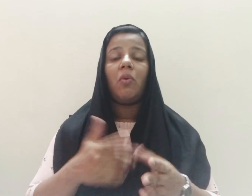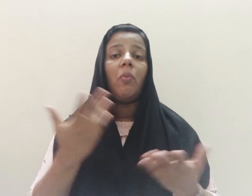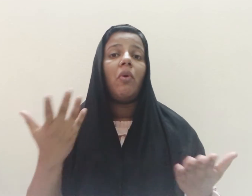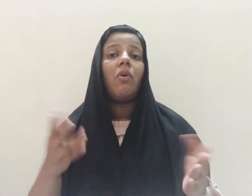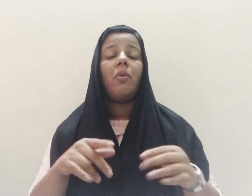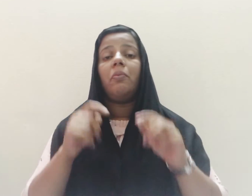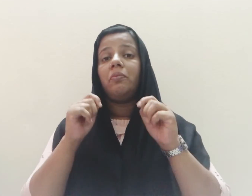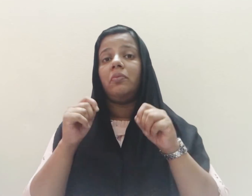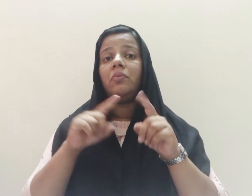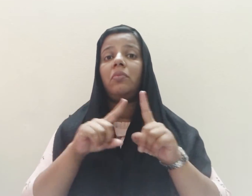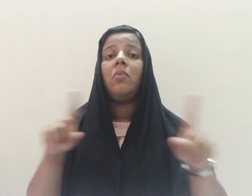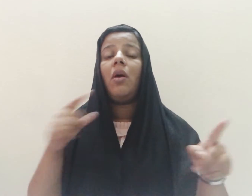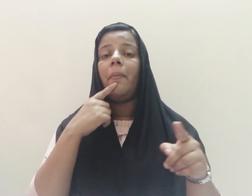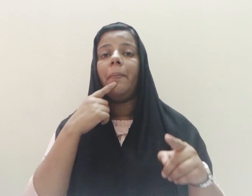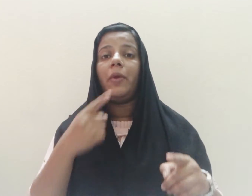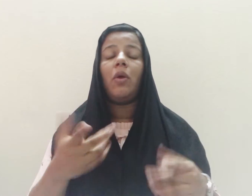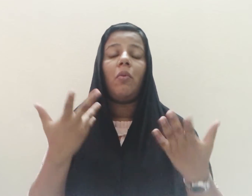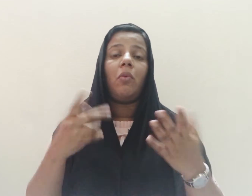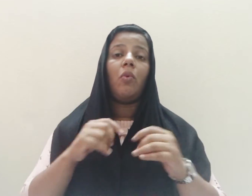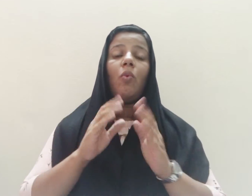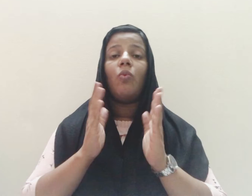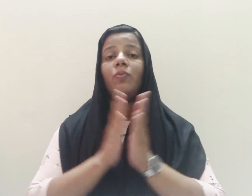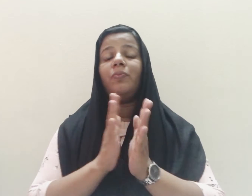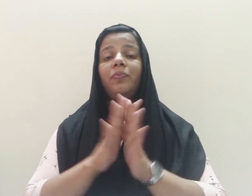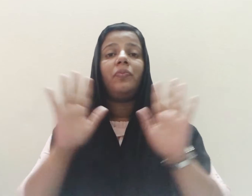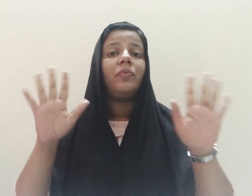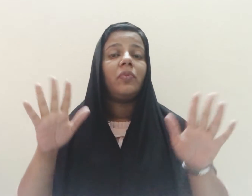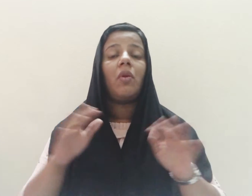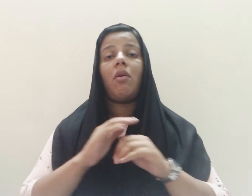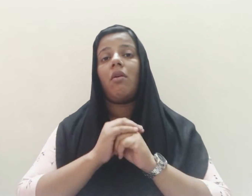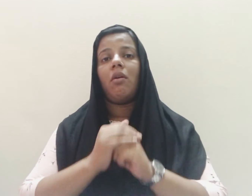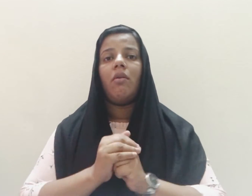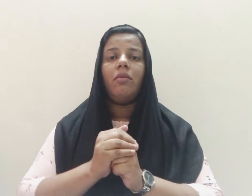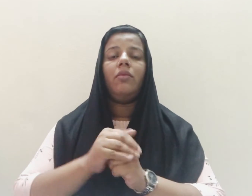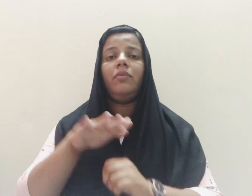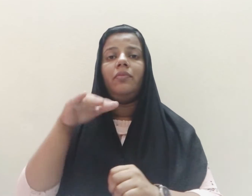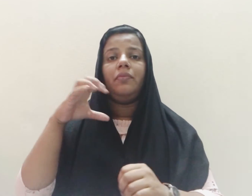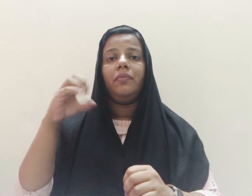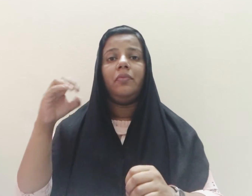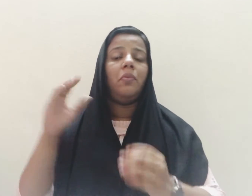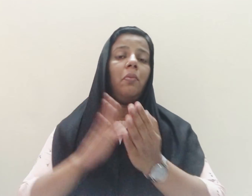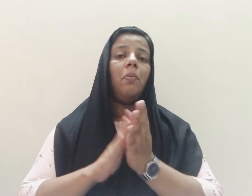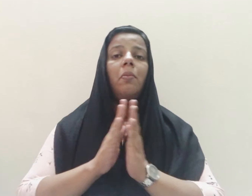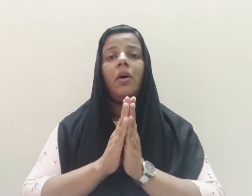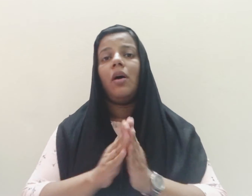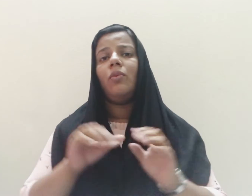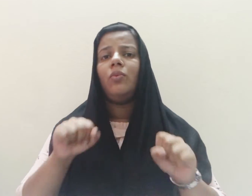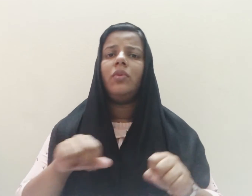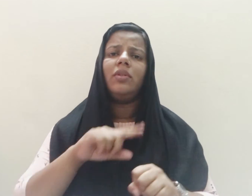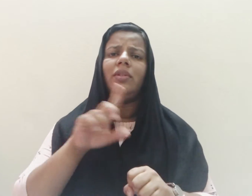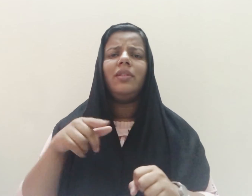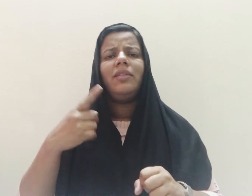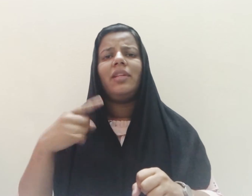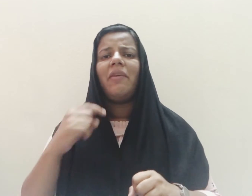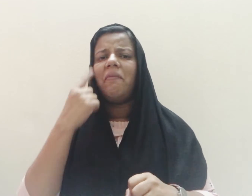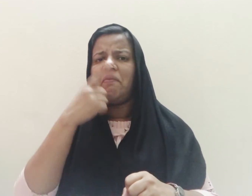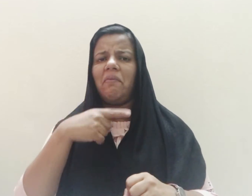ഭയങ്കര പ്രശസ്തരോട് പറയുന്നുണ്ട്, ഇവർ ഭയങ്കര ഹല്ലേലൂയയാണ്, ഇവർ ആരാധനയാണ്, സൂം മീറ്റിങ്ങുകളിലെല്ലാം ഇവർ അറ്റൻഡ് ചെയ്യുന്നുണ്ട്, പക്ഷേ ഇപ്പോഴും ഇവൻ്റെ വായിൽ നിന്ന് വരുന്ന